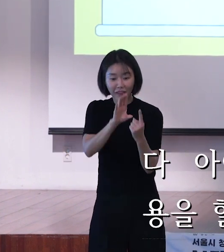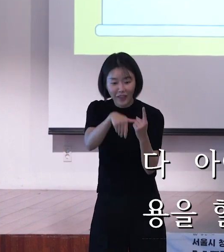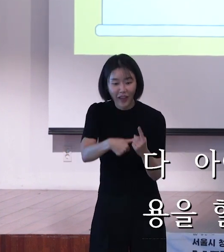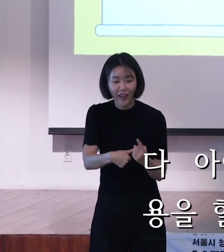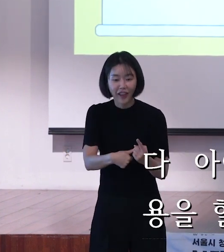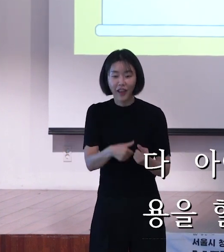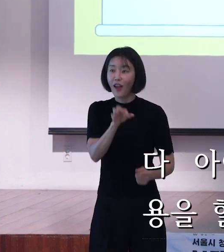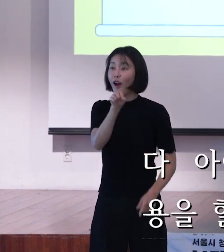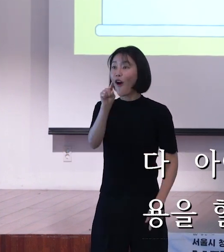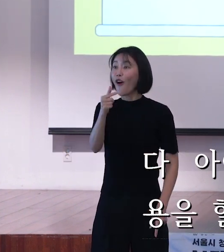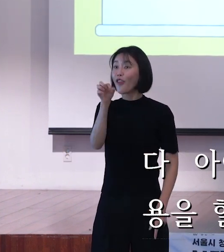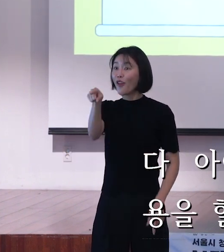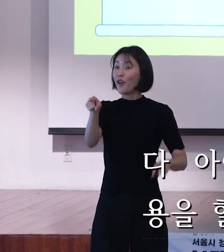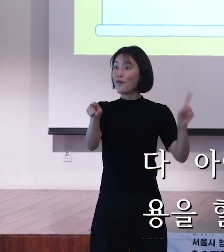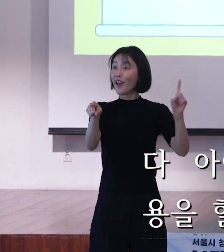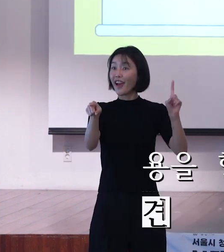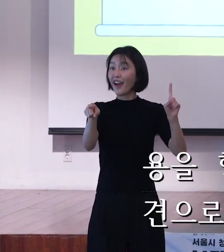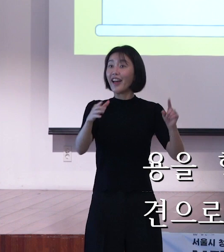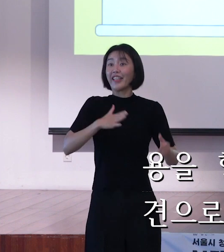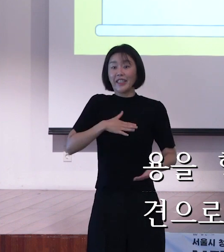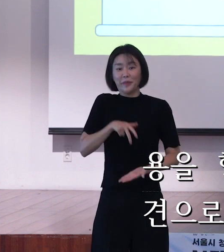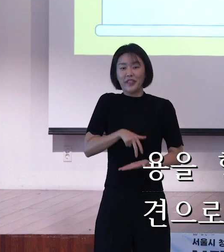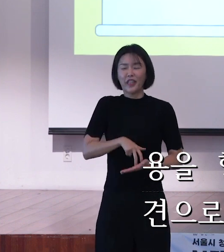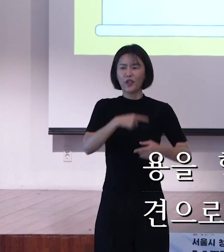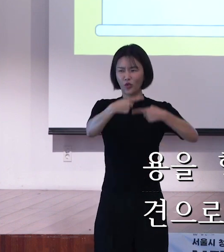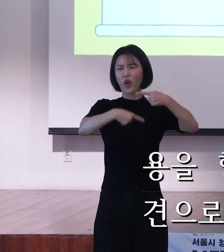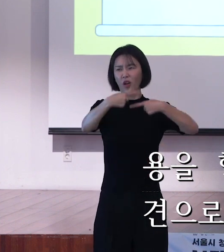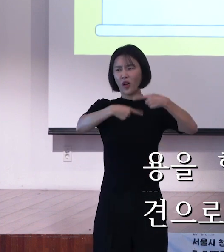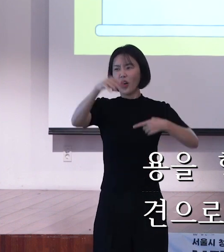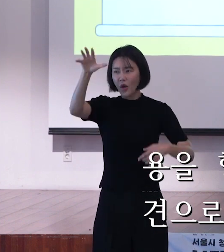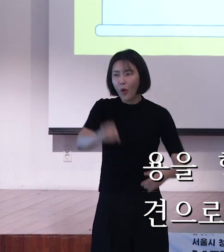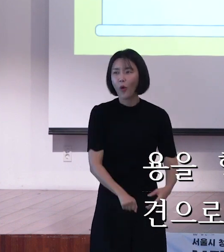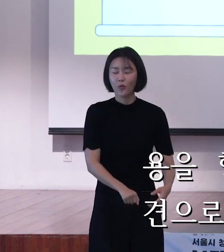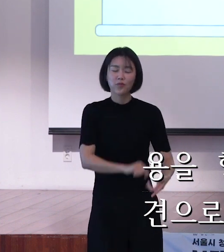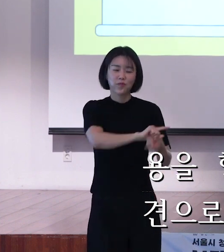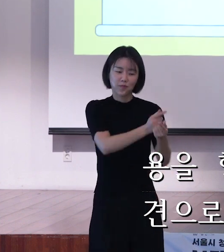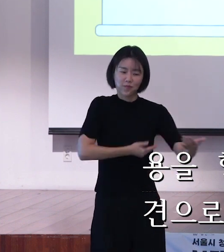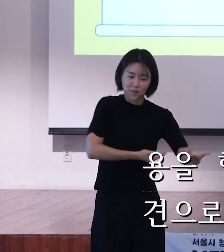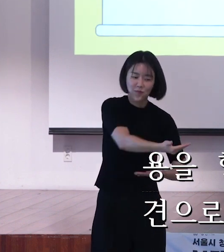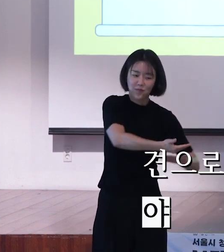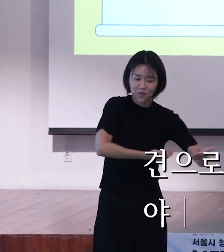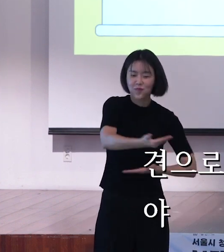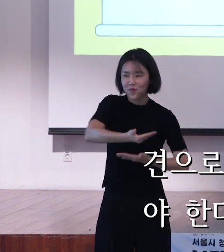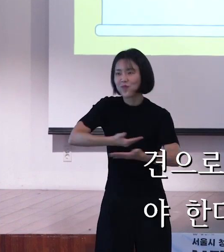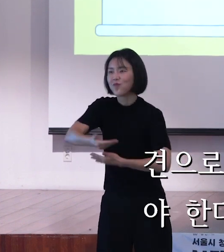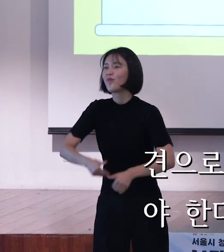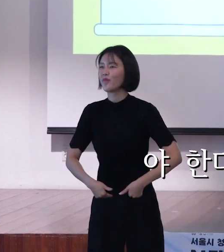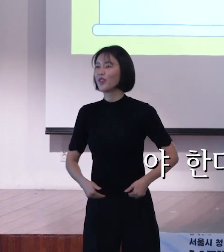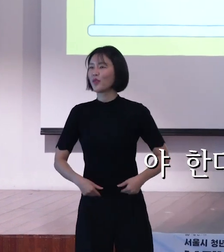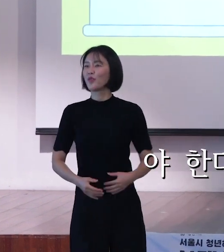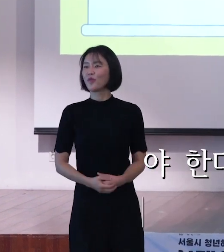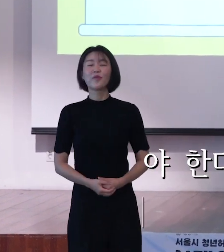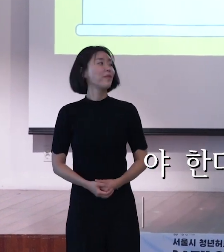제 의견으로는 수어로 진행돼야 된다고 생각합니다.